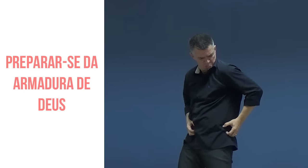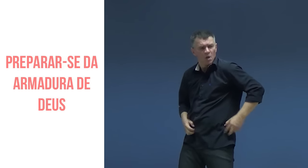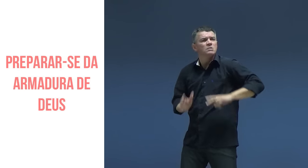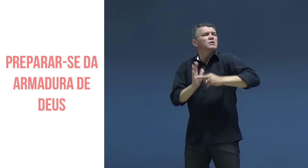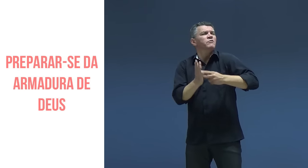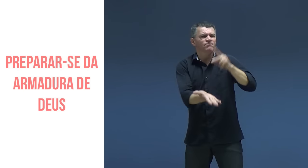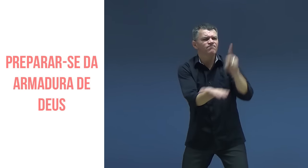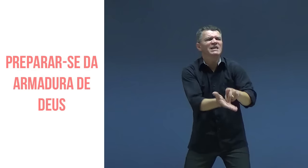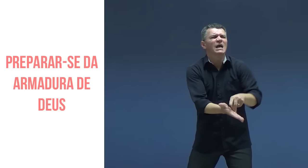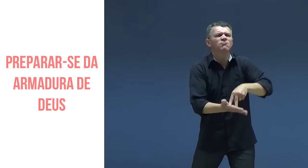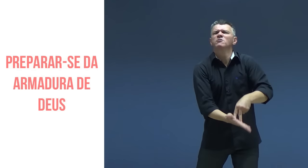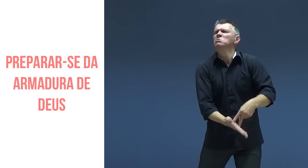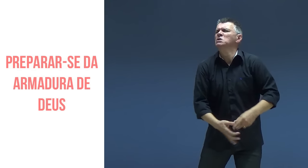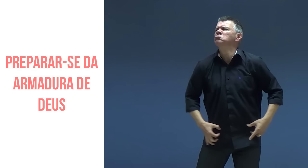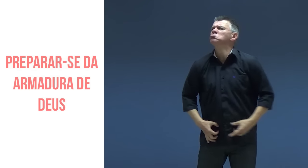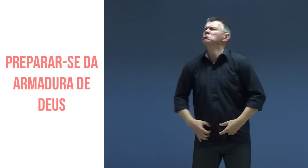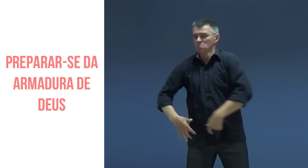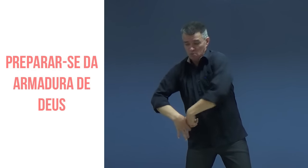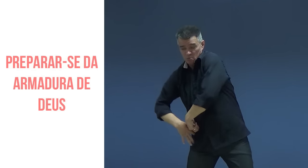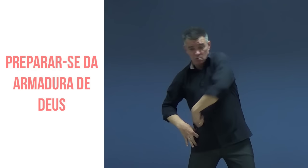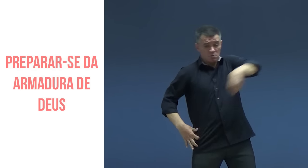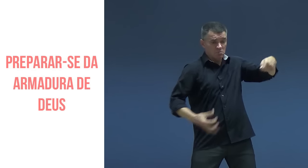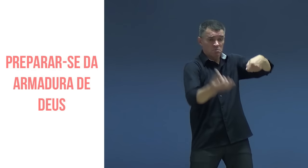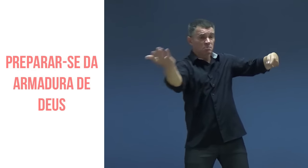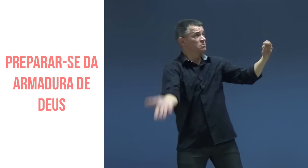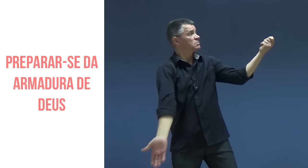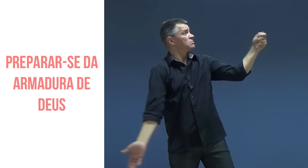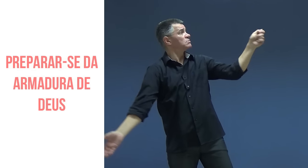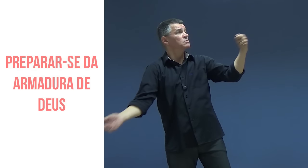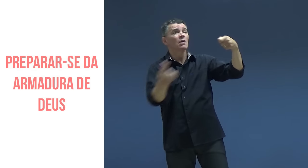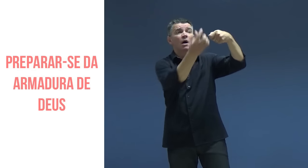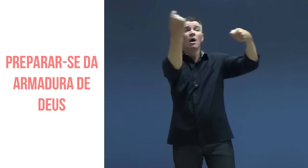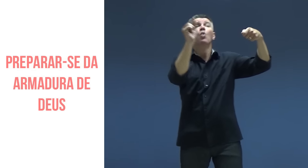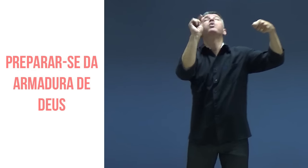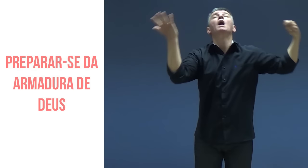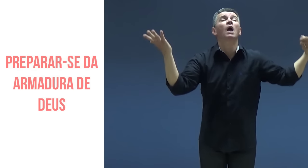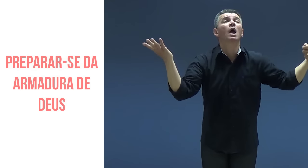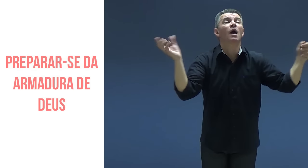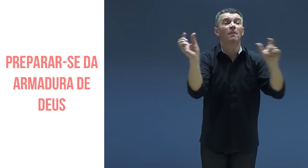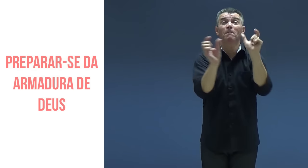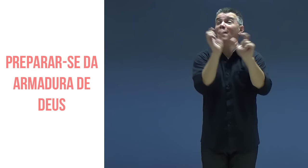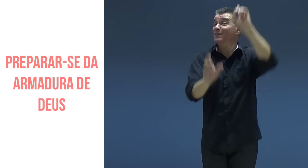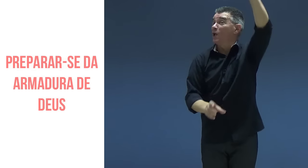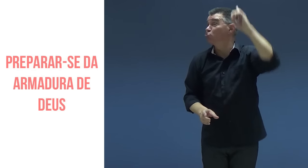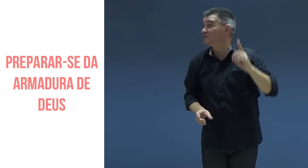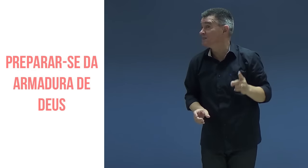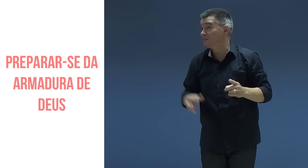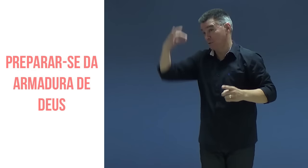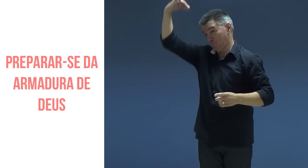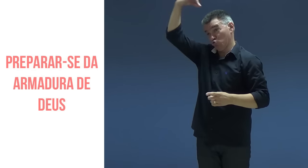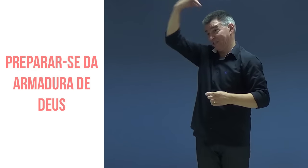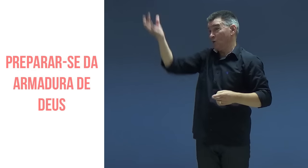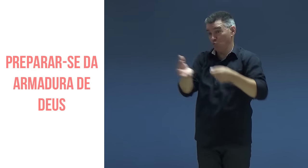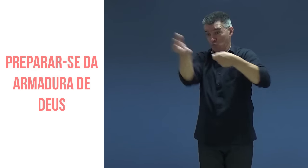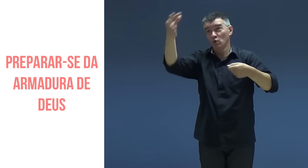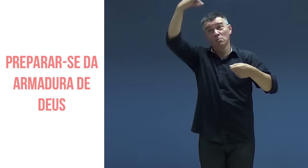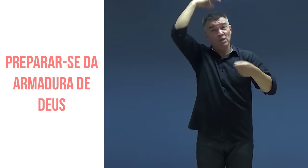vai deixar forte ali, vai deixar firme a espada, né? Que é a palavra de Deus, que é o